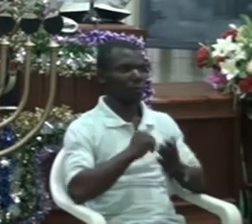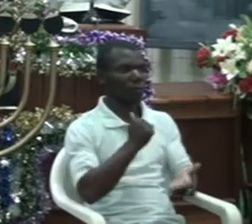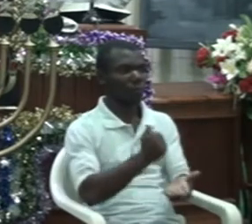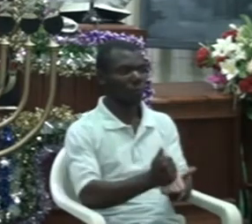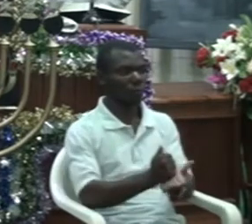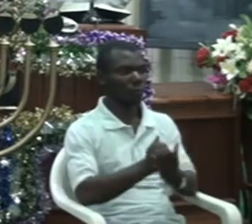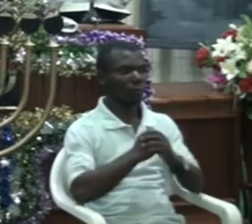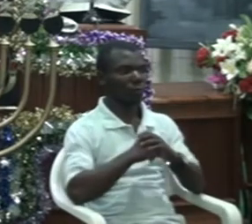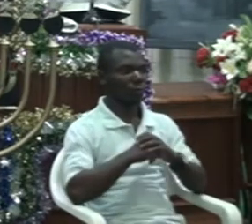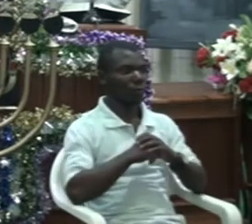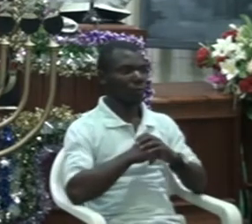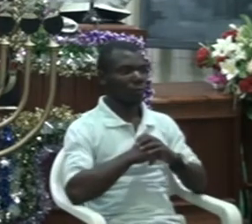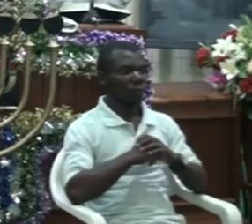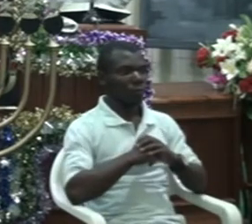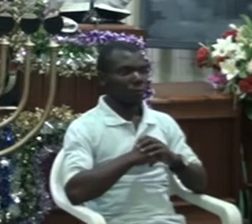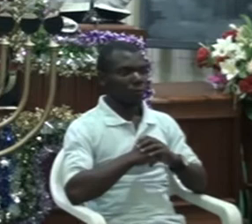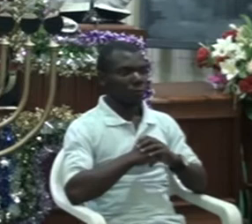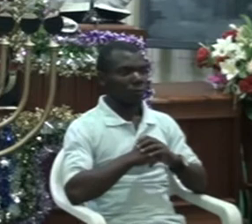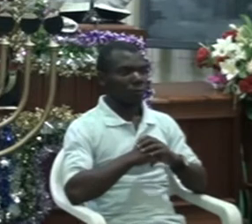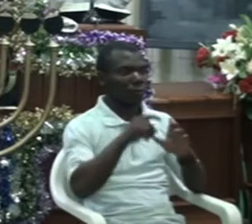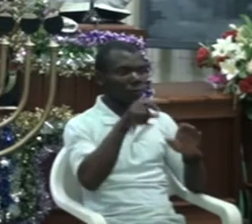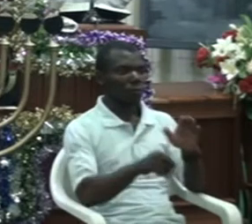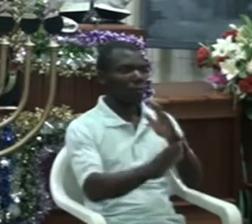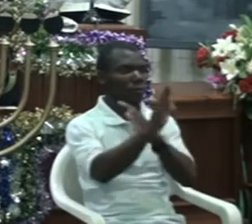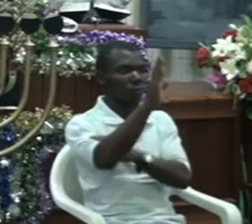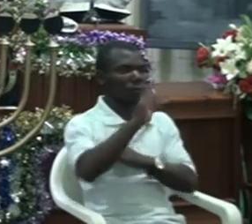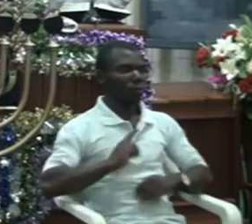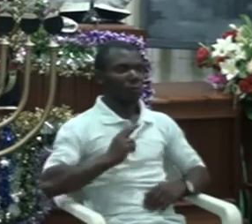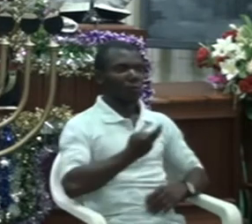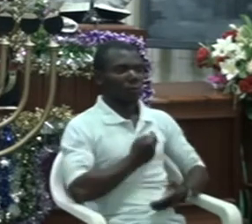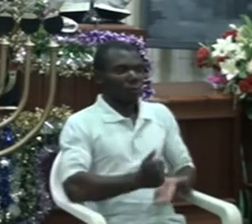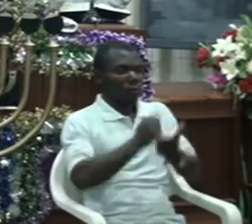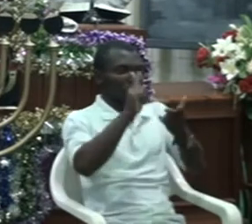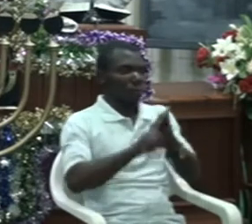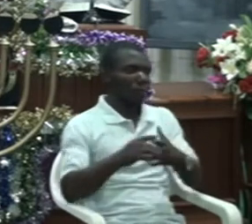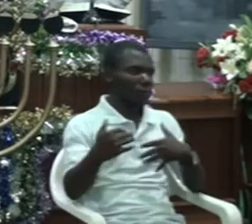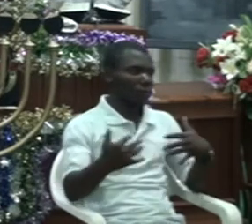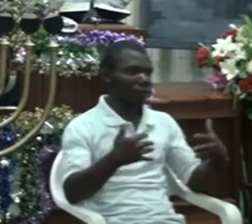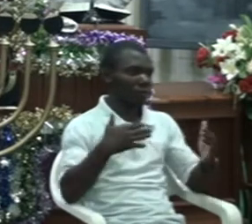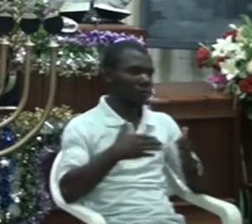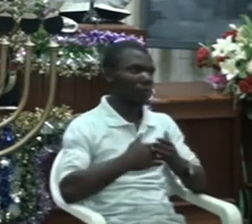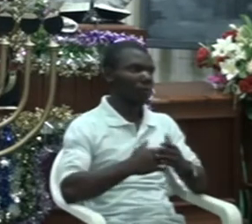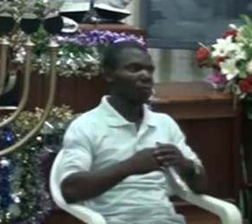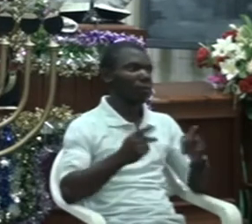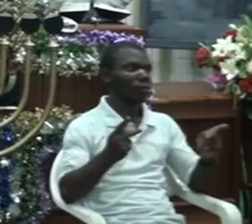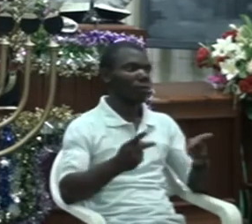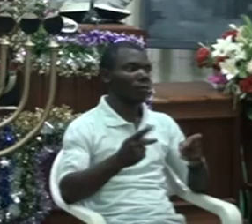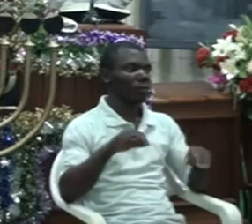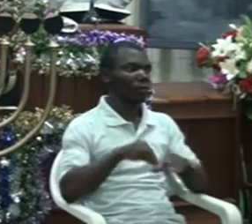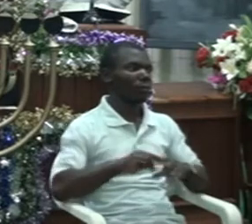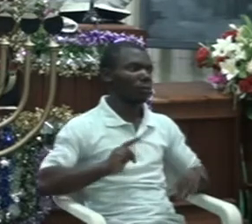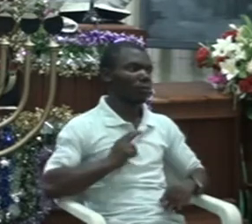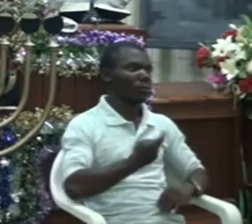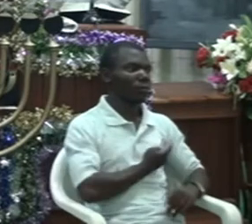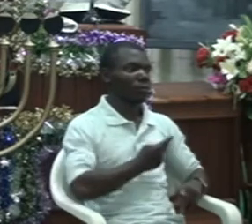Amen. Amen. Mungu a tout saidié pour combattre contre le péché dans notre propre corps et